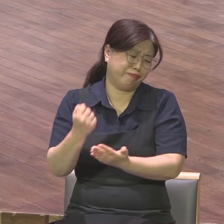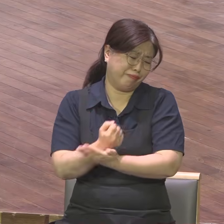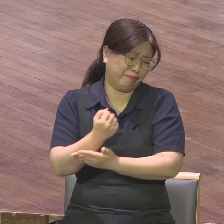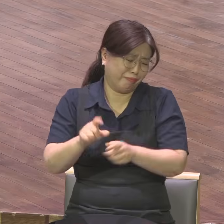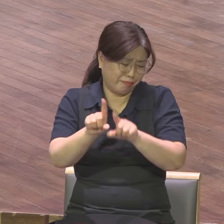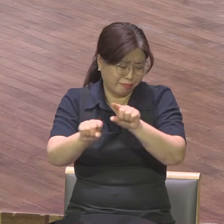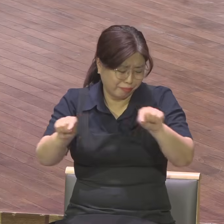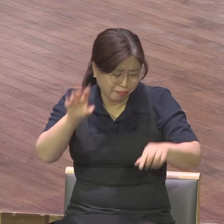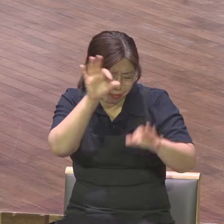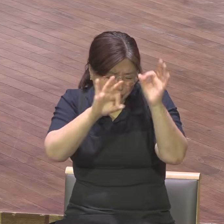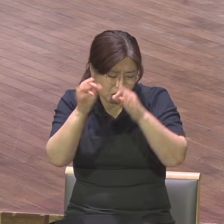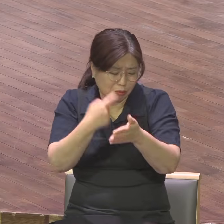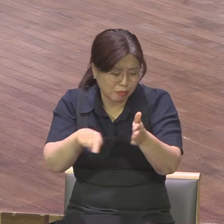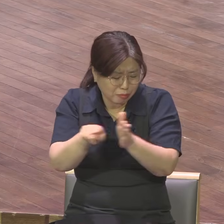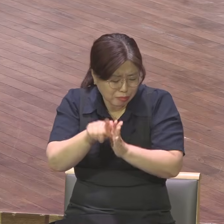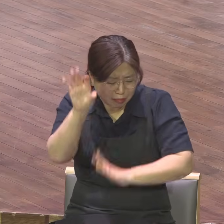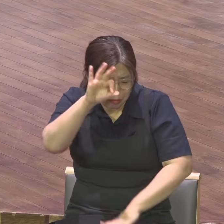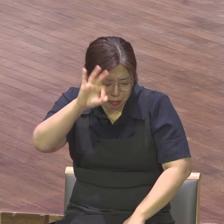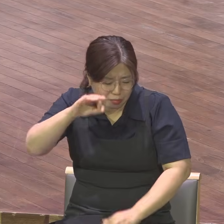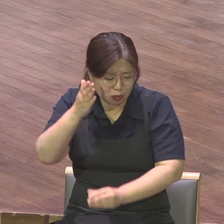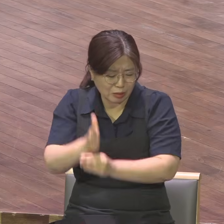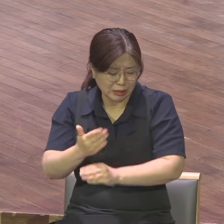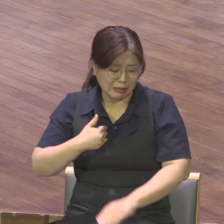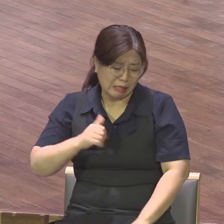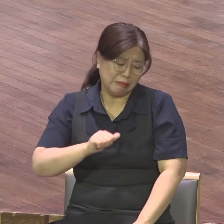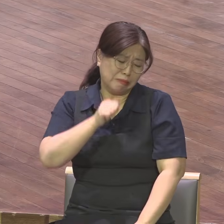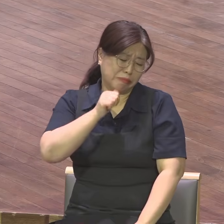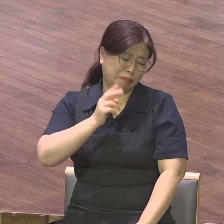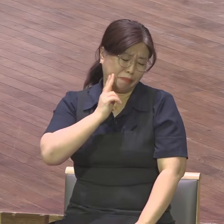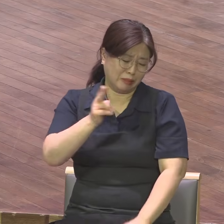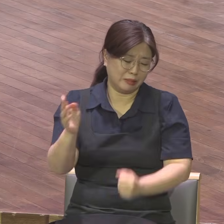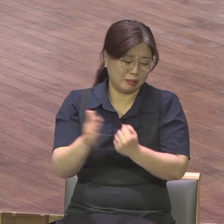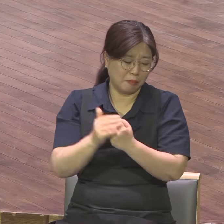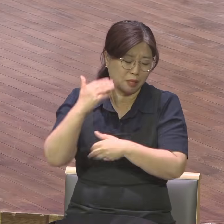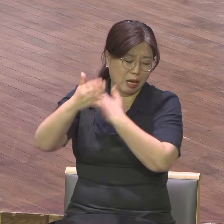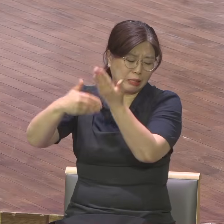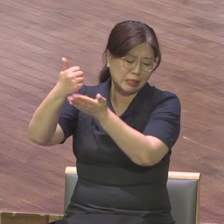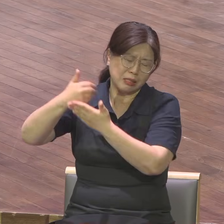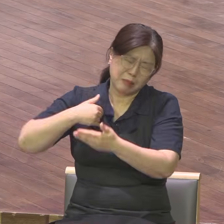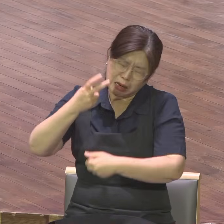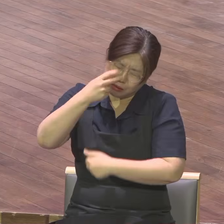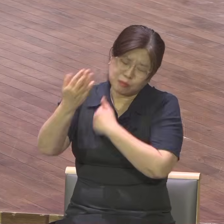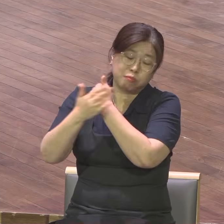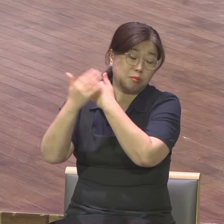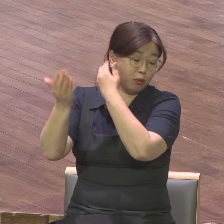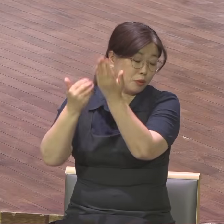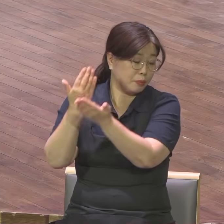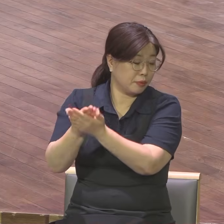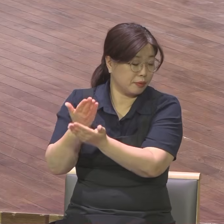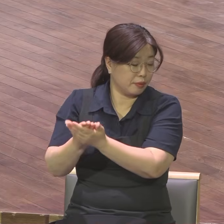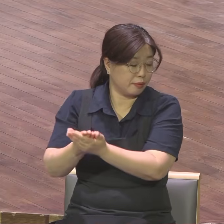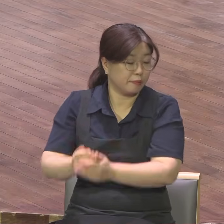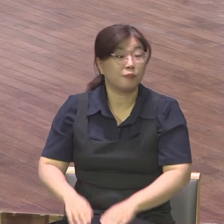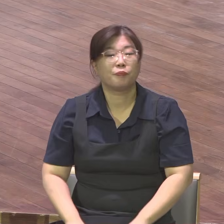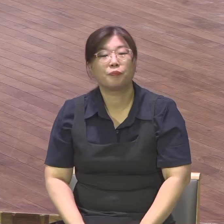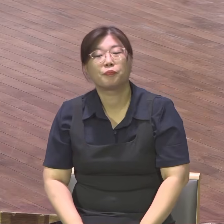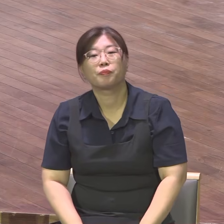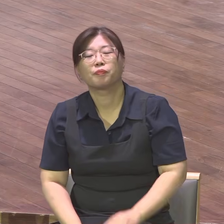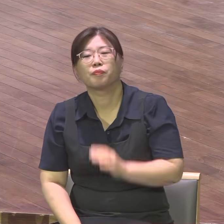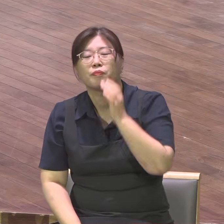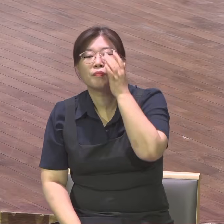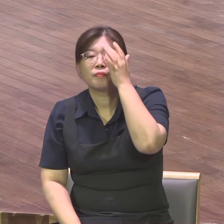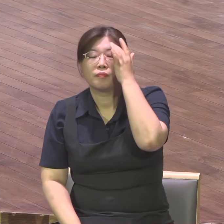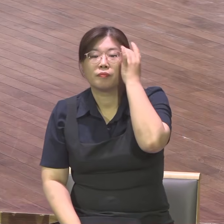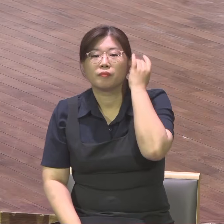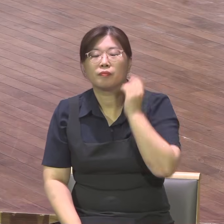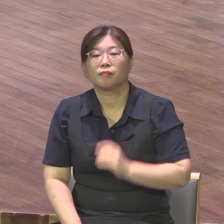탄식하며 양식을 구하나이다. 나는 비쳐나오니 여호와여 나를 돌보시옵소서. 아멘.